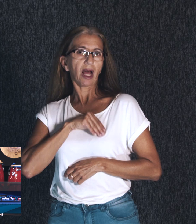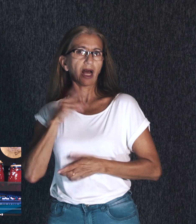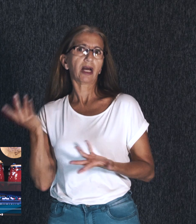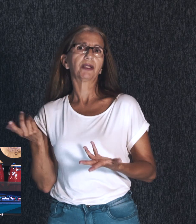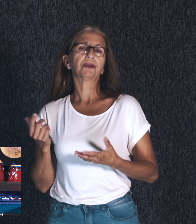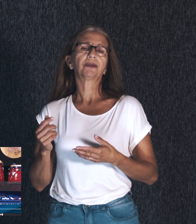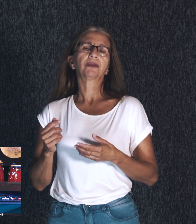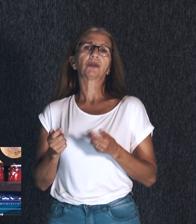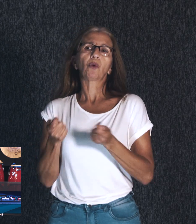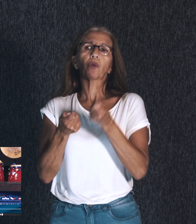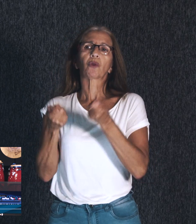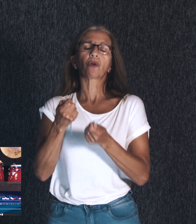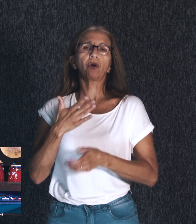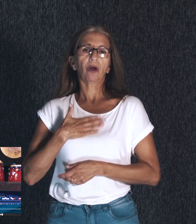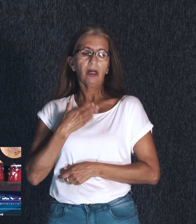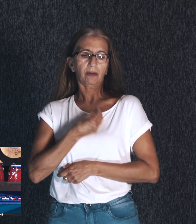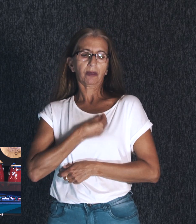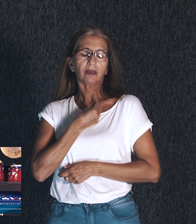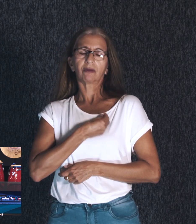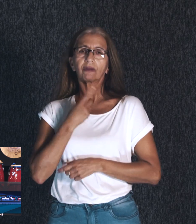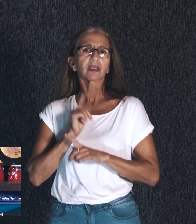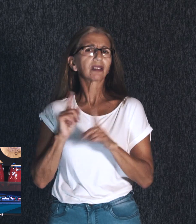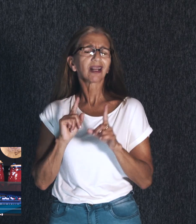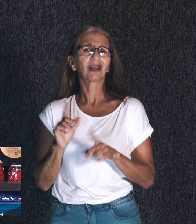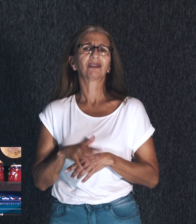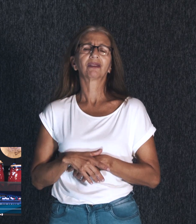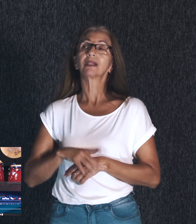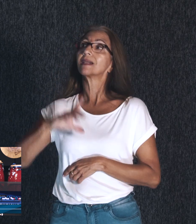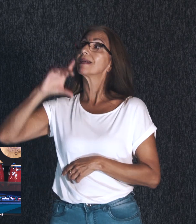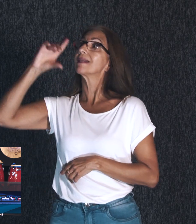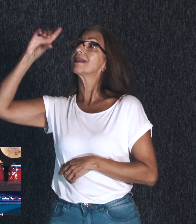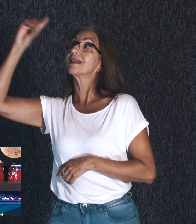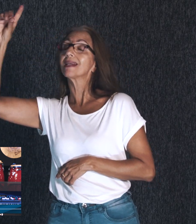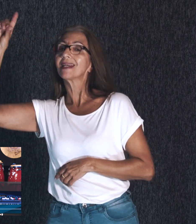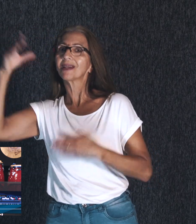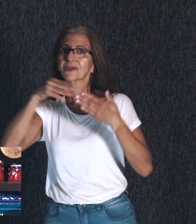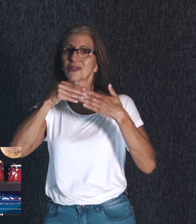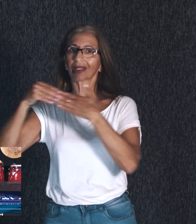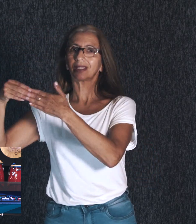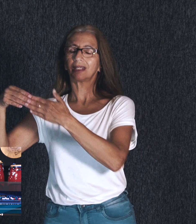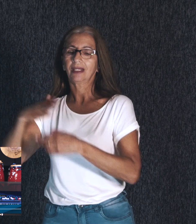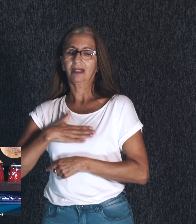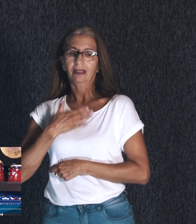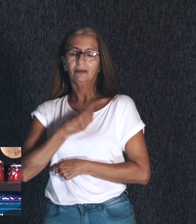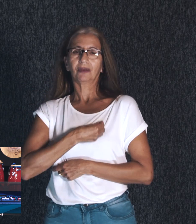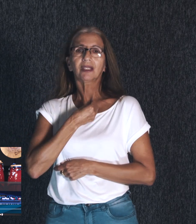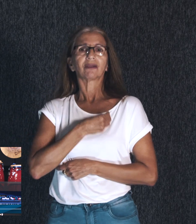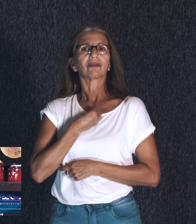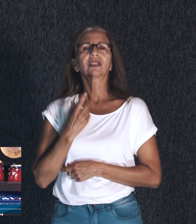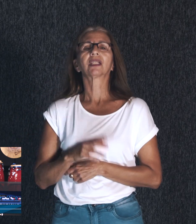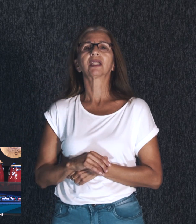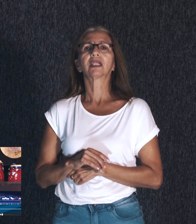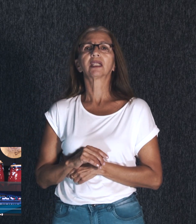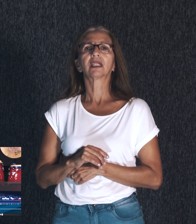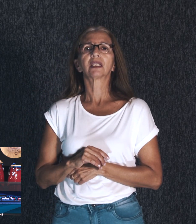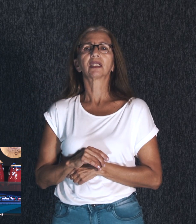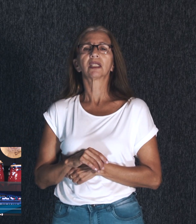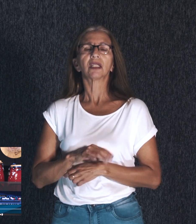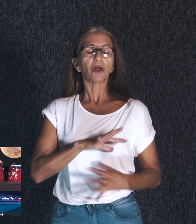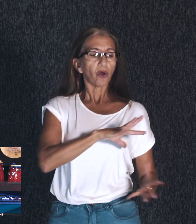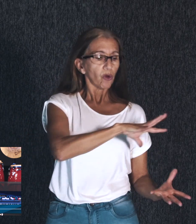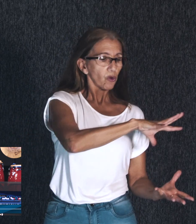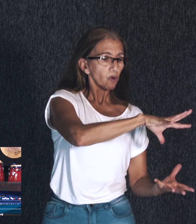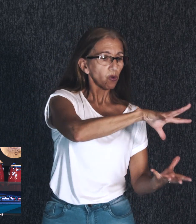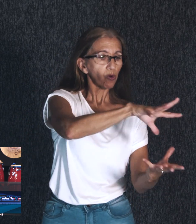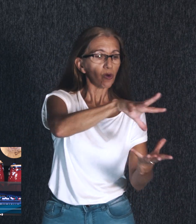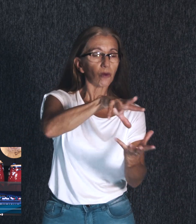sua vida é dirigida por Deus, o Criador, o sustentador de todo o universo. Ele